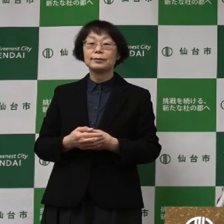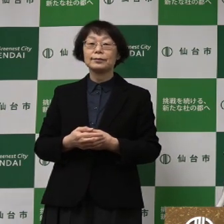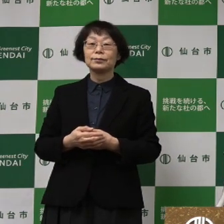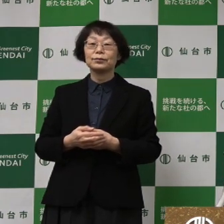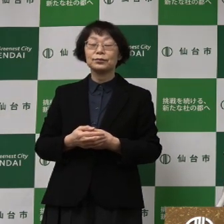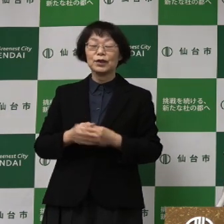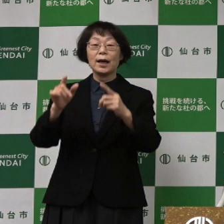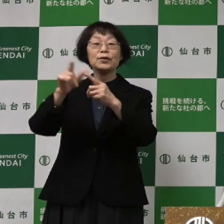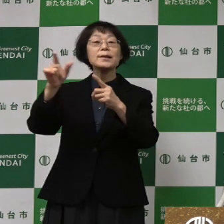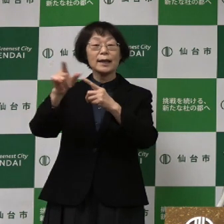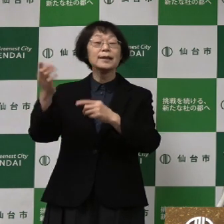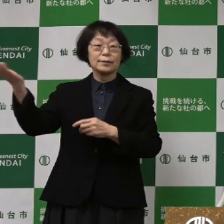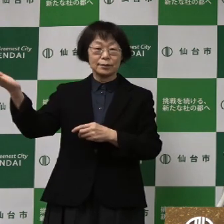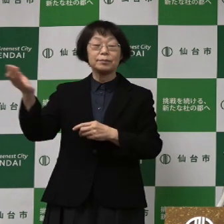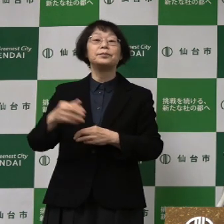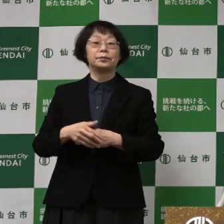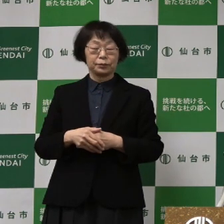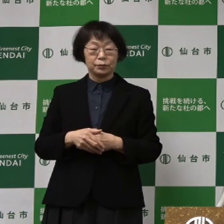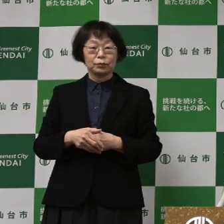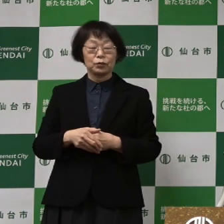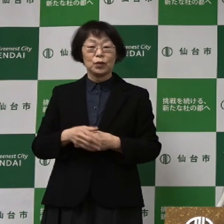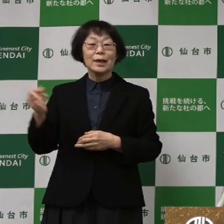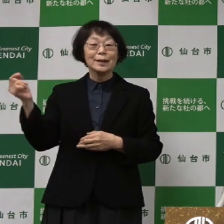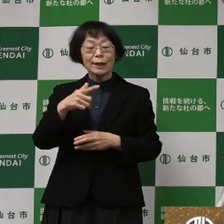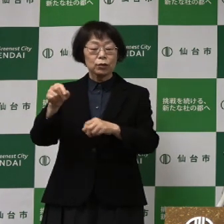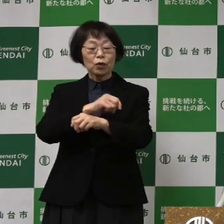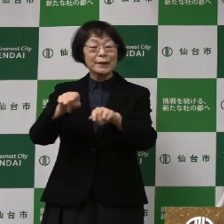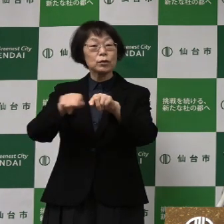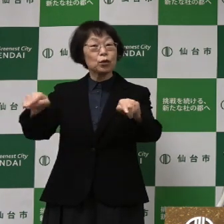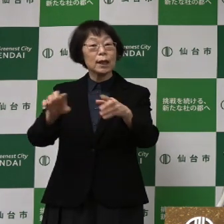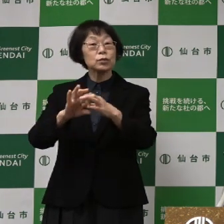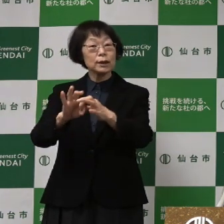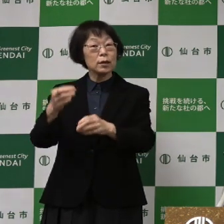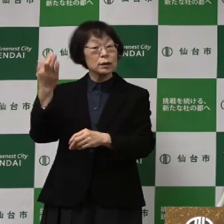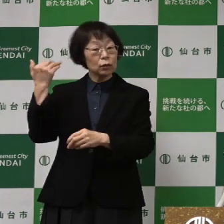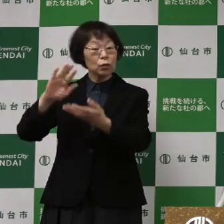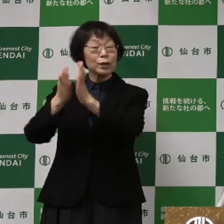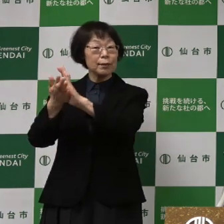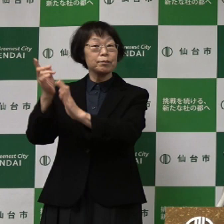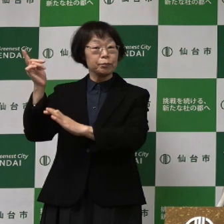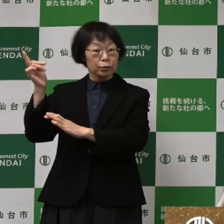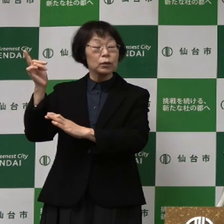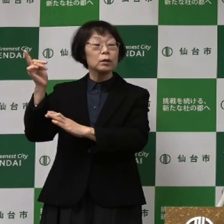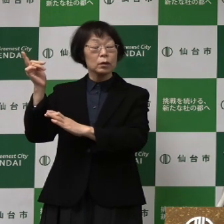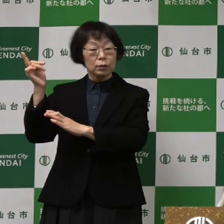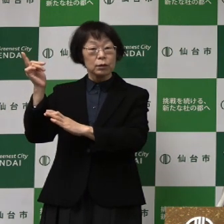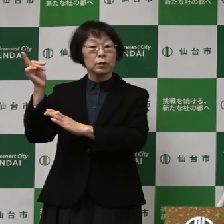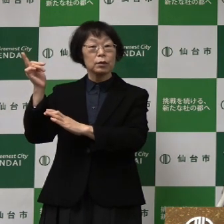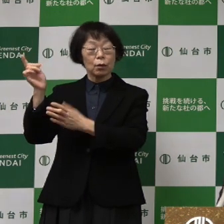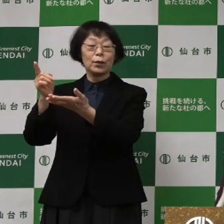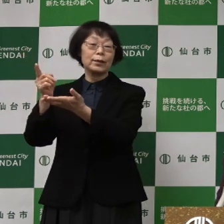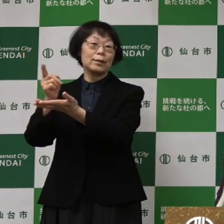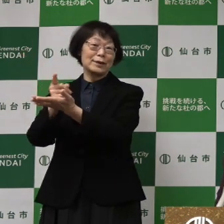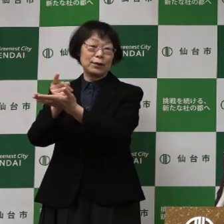します。 NHK の小船と申します。緊急特別要請についてですね、先ほど県のこういう対